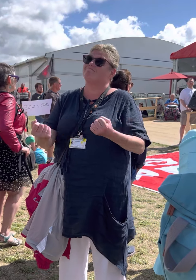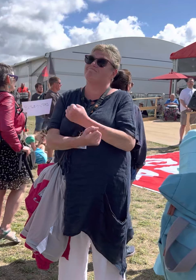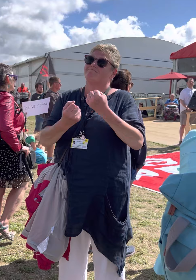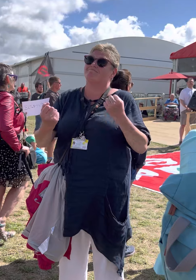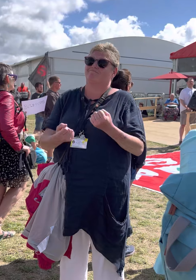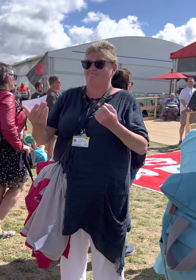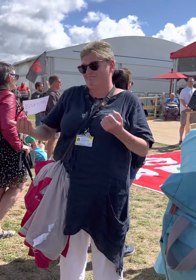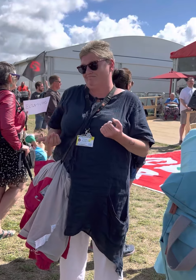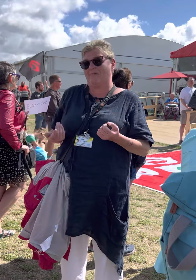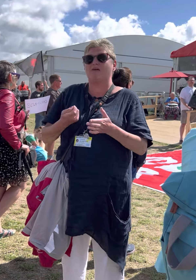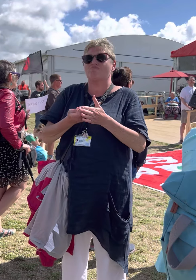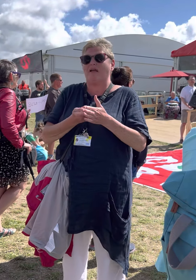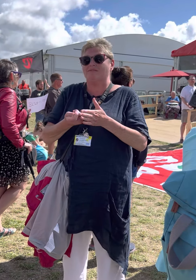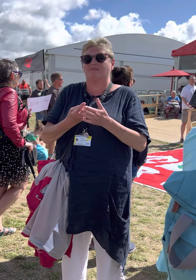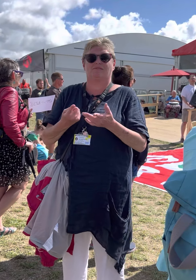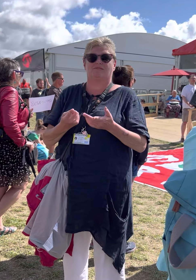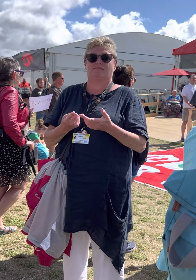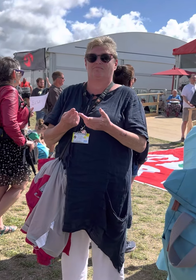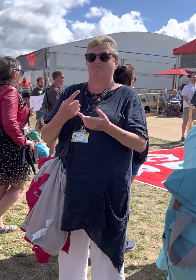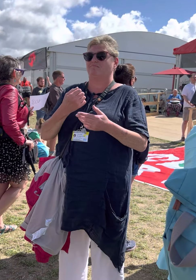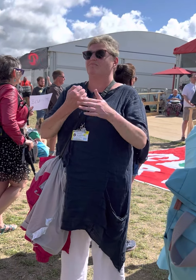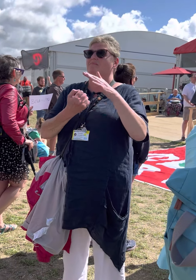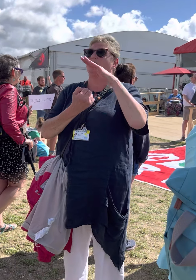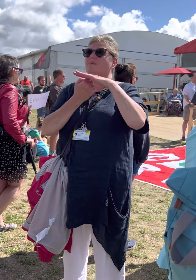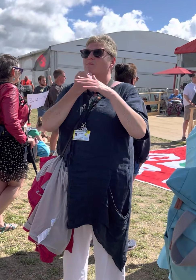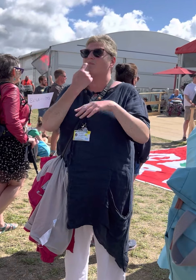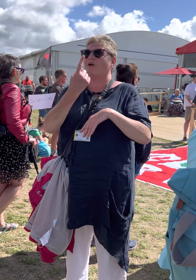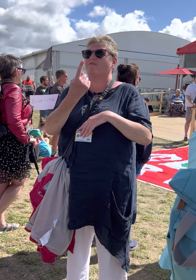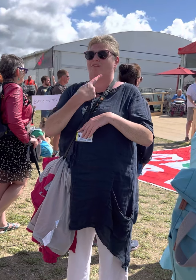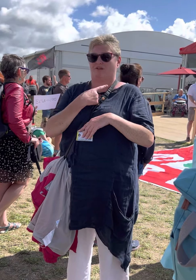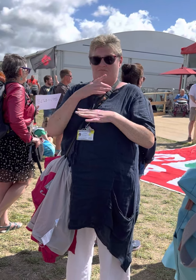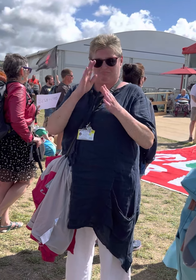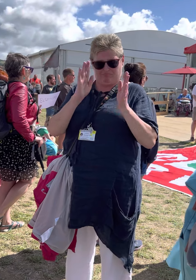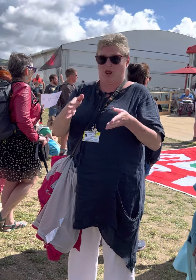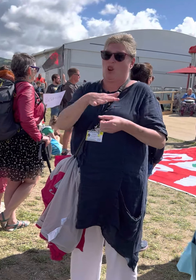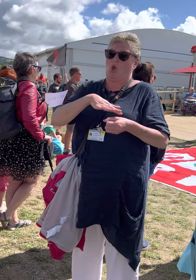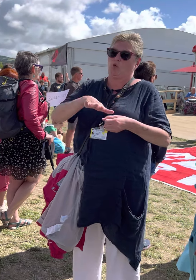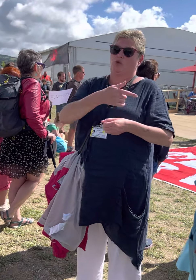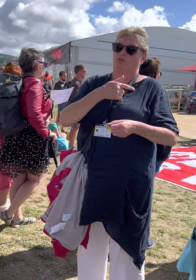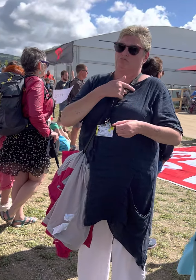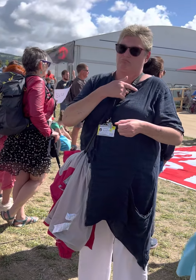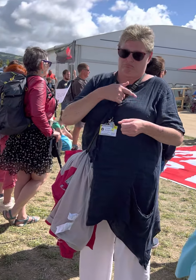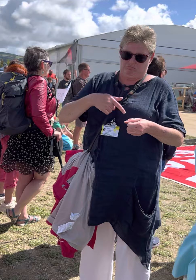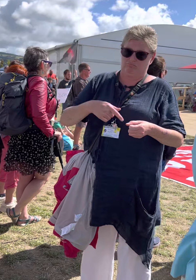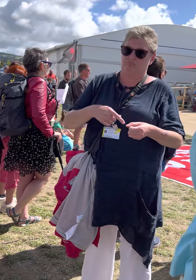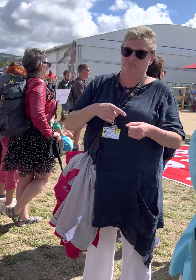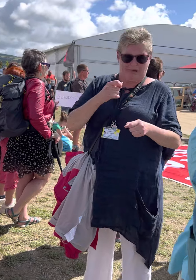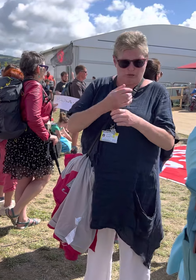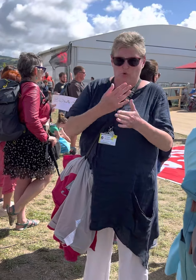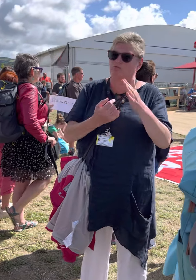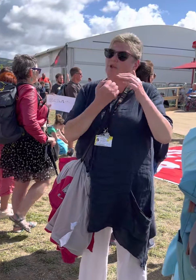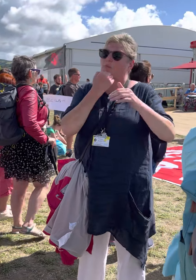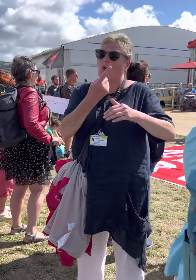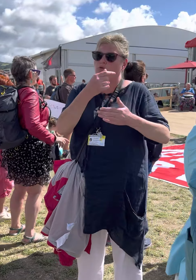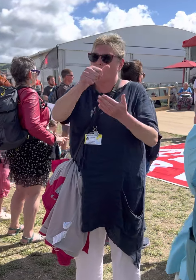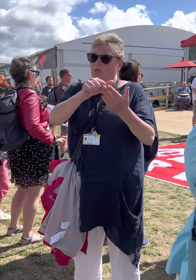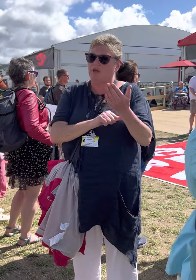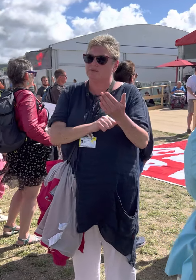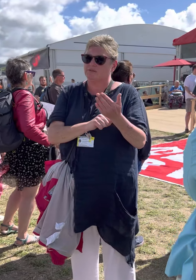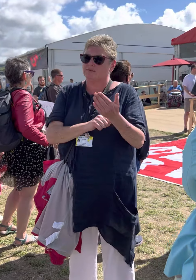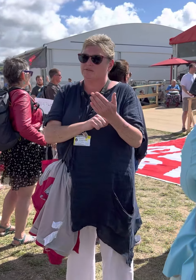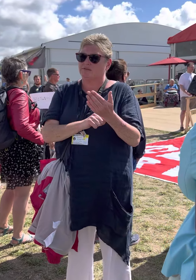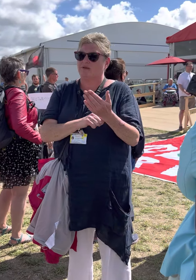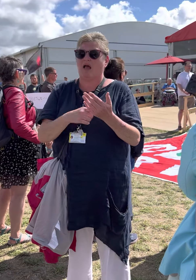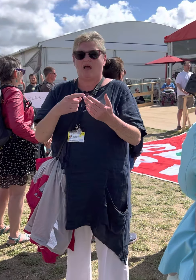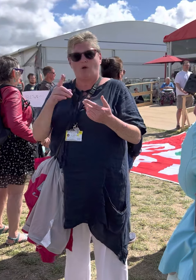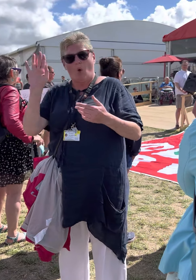cryfhau hawliau tenentiaid, rhoi blaenoriaeth orfodol i bobl leol yn y system tai, sicrhau bod ein holl dau yn effeithlon o